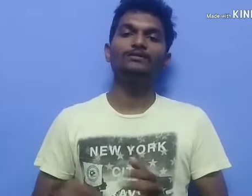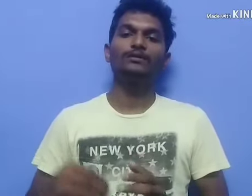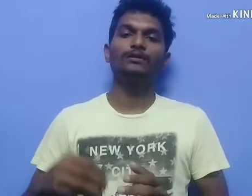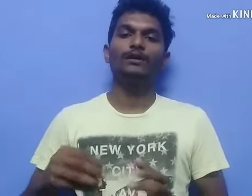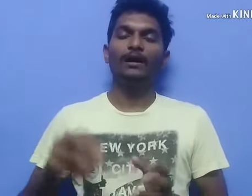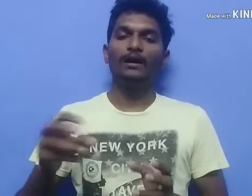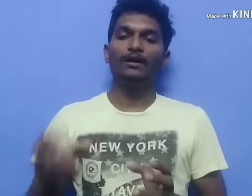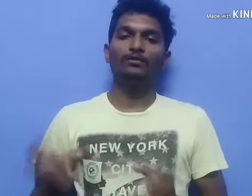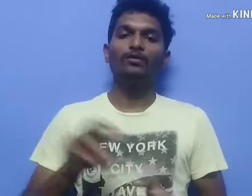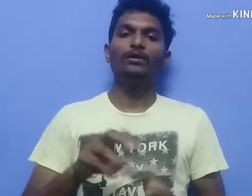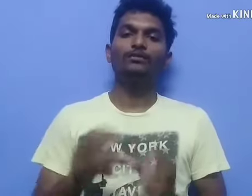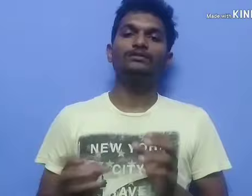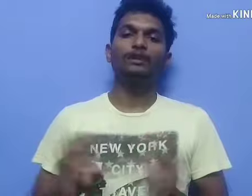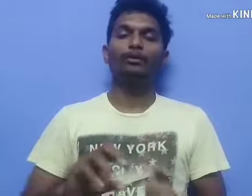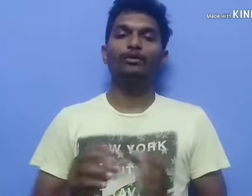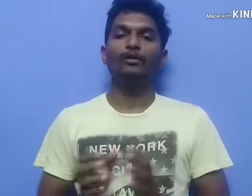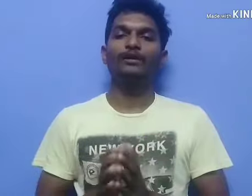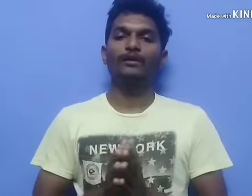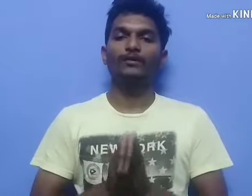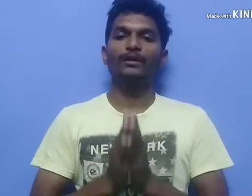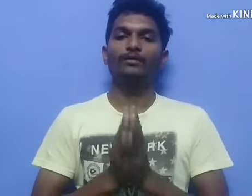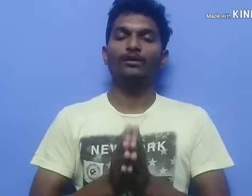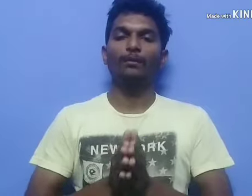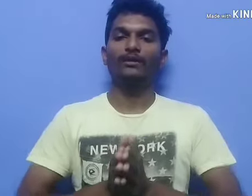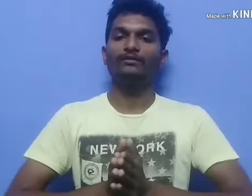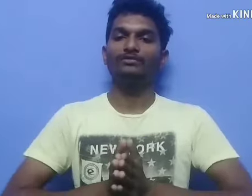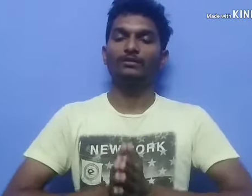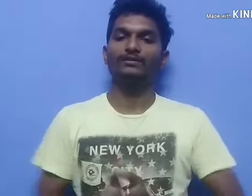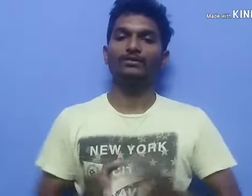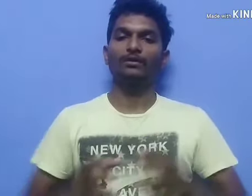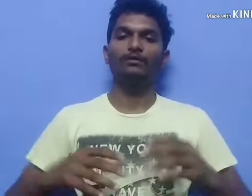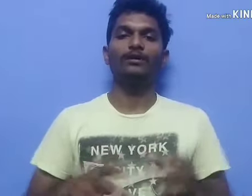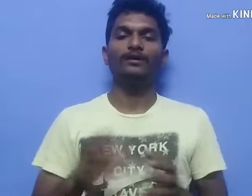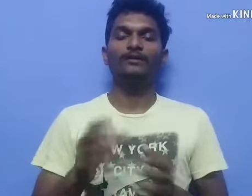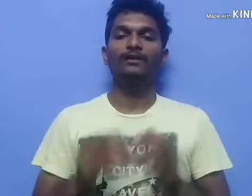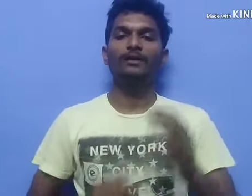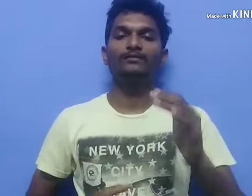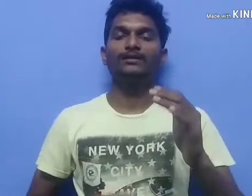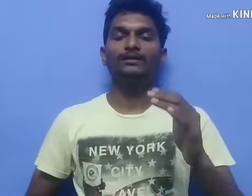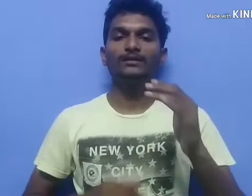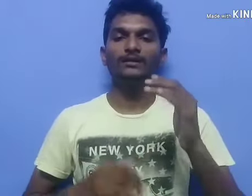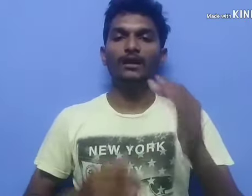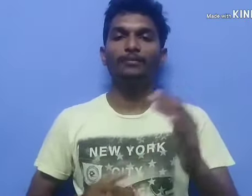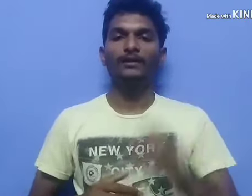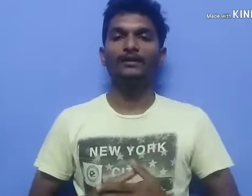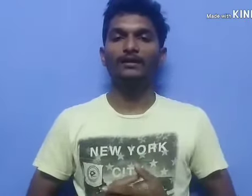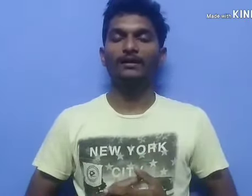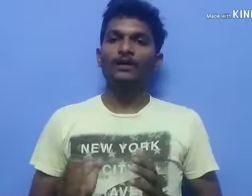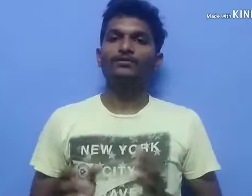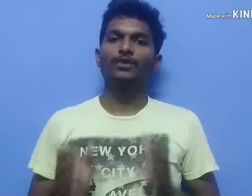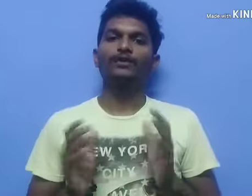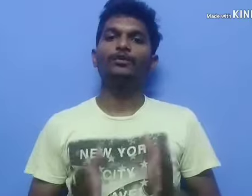ஒரு கூகுளுக்கு வந்து சப்போர்ட்டிவாக இருக்கிற மாதிரியான ஒரு கம்பெனின்னு வச்சுக்கோங்களேன். ஸோ அவங்க இவங்கெல்லாம் வந்து டாப் டென்ல இருக்காங்க. ஸோ இந்த